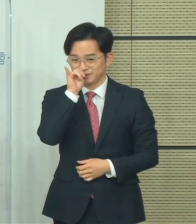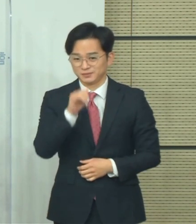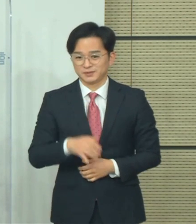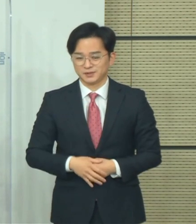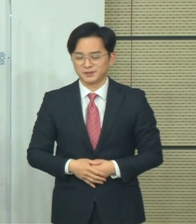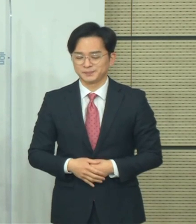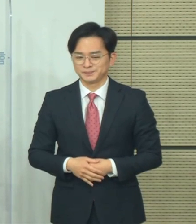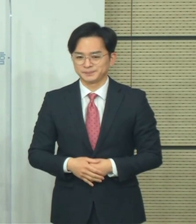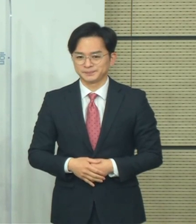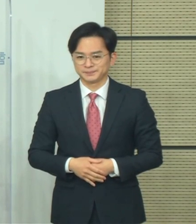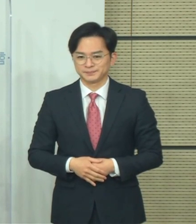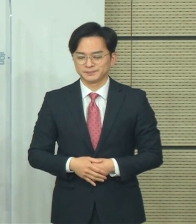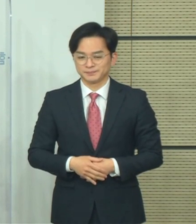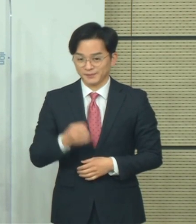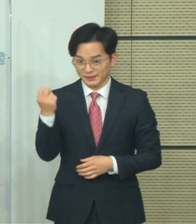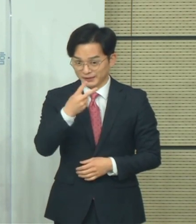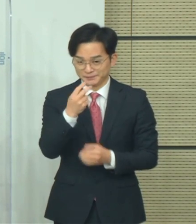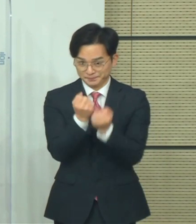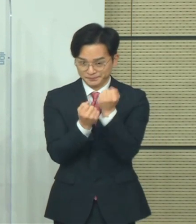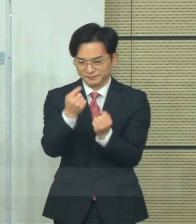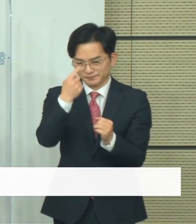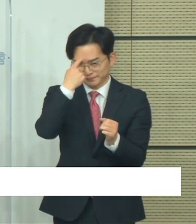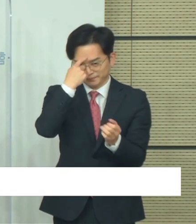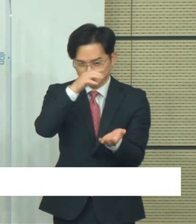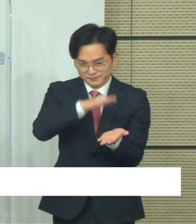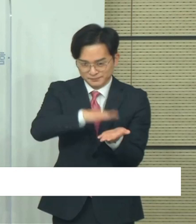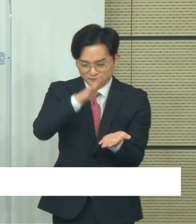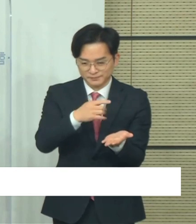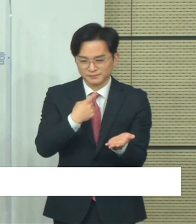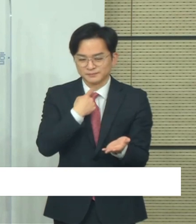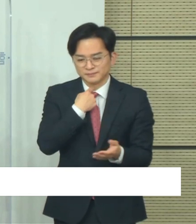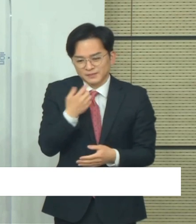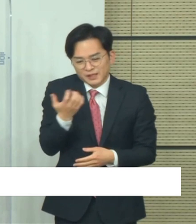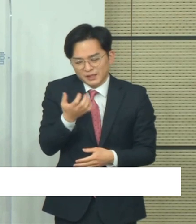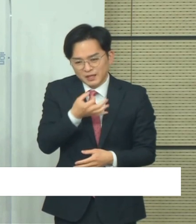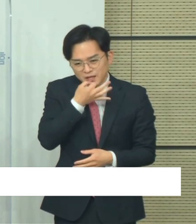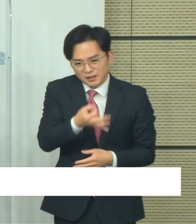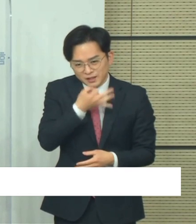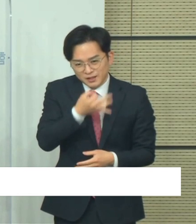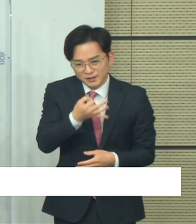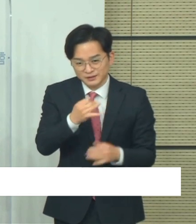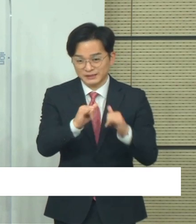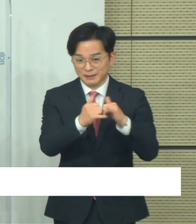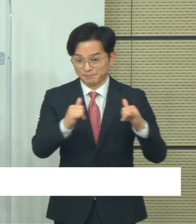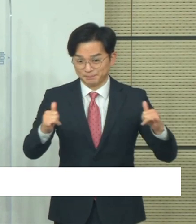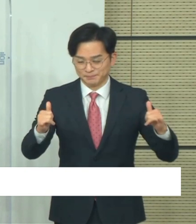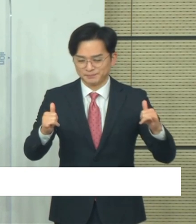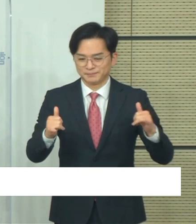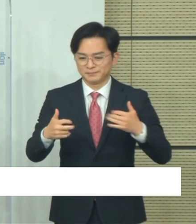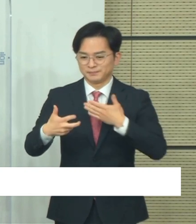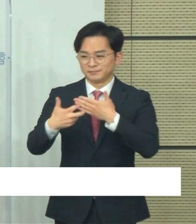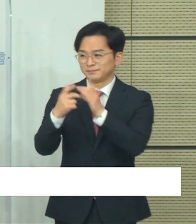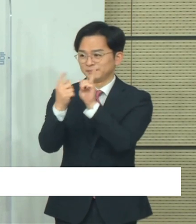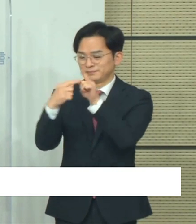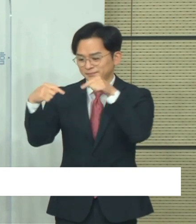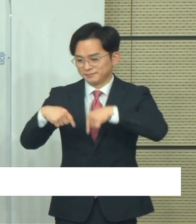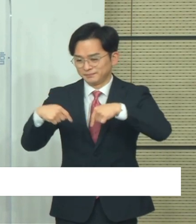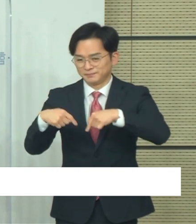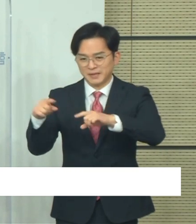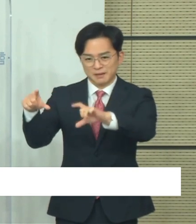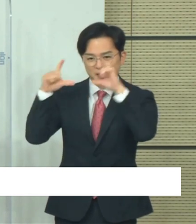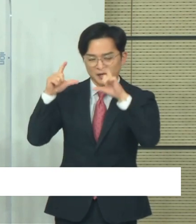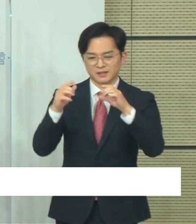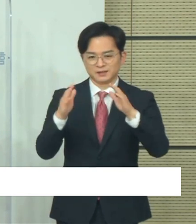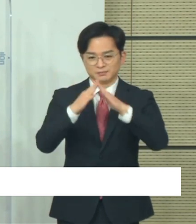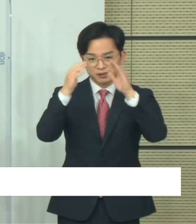의심 증상이 있어 의사나 약사로부터 진단검사를 권고받은 경우 48시간 이내에